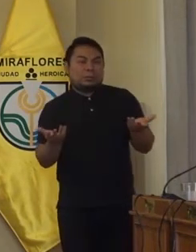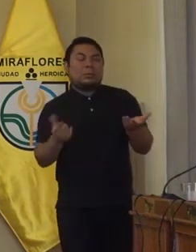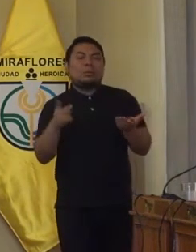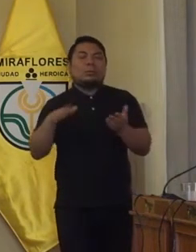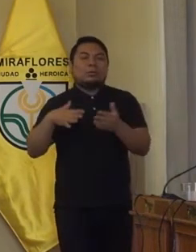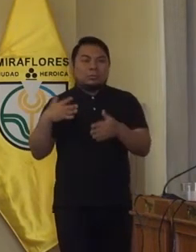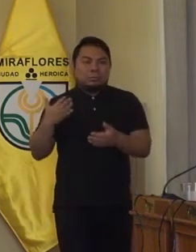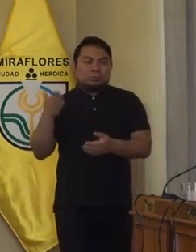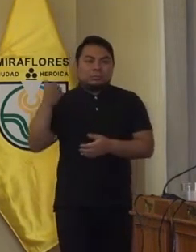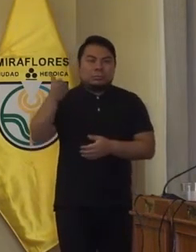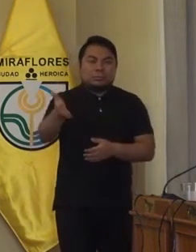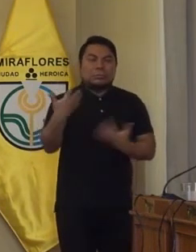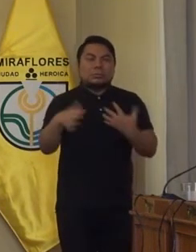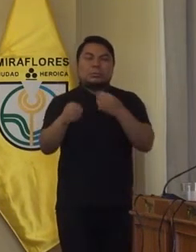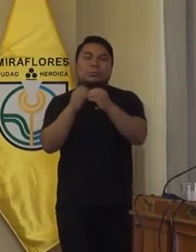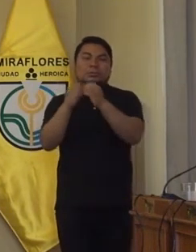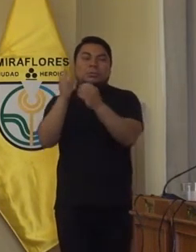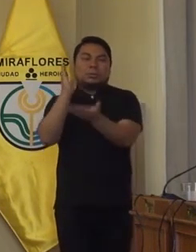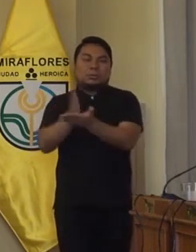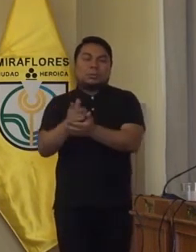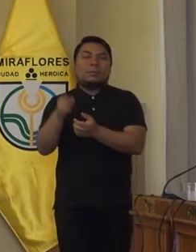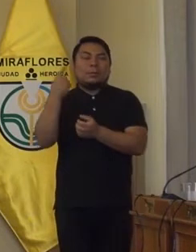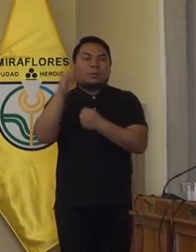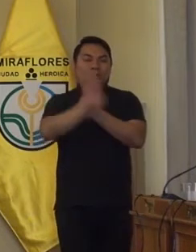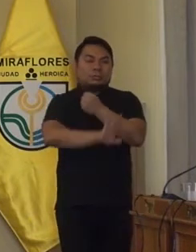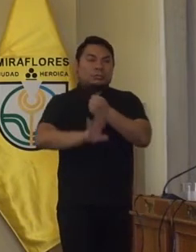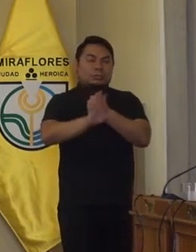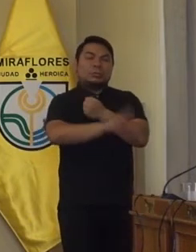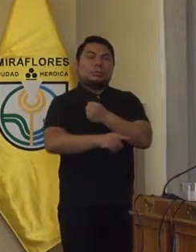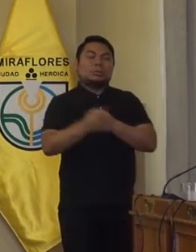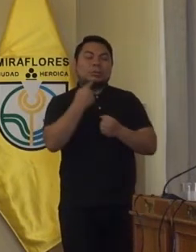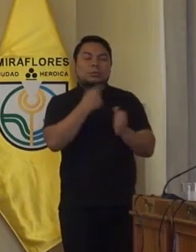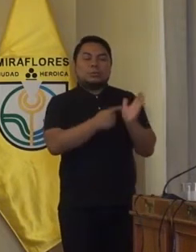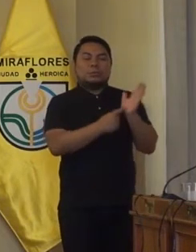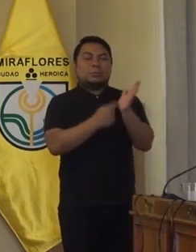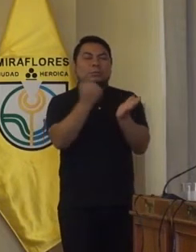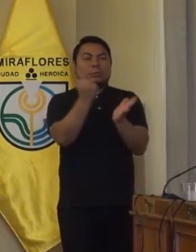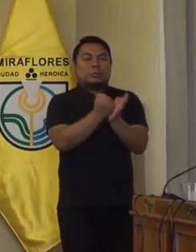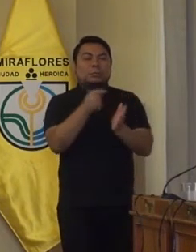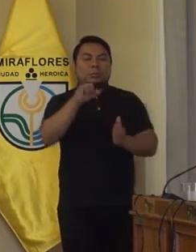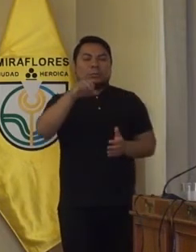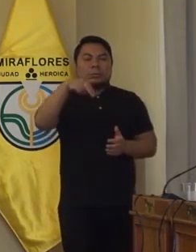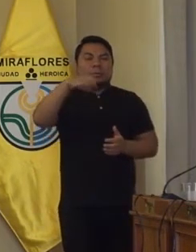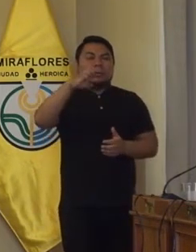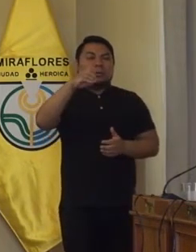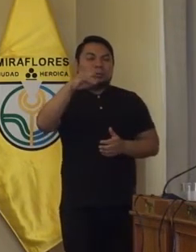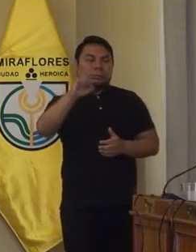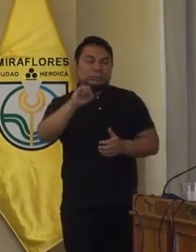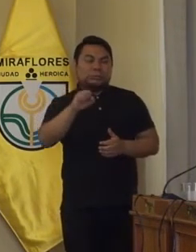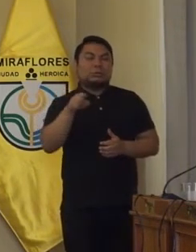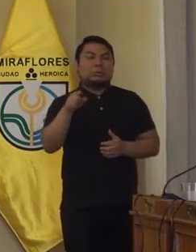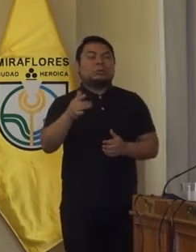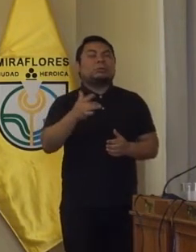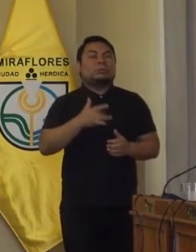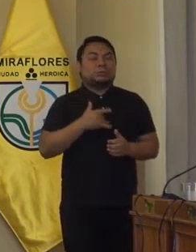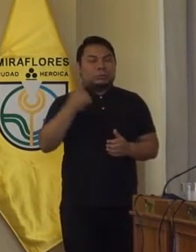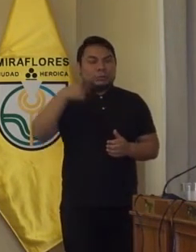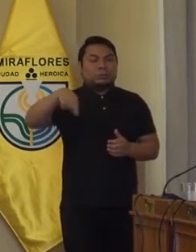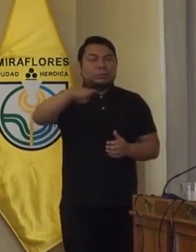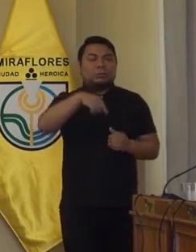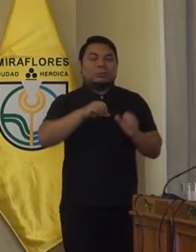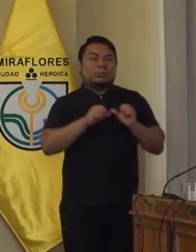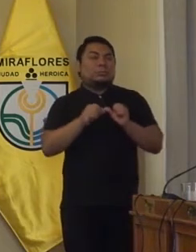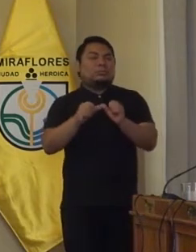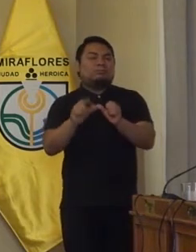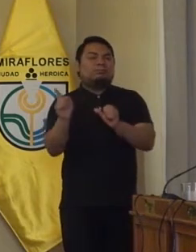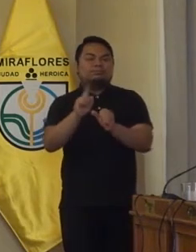de las disposiciones de seguridad y protección emitidas por el INDECI, indicando que se sienten liberados de la